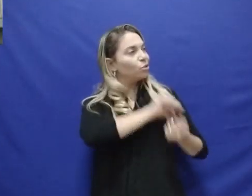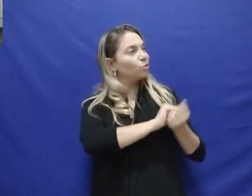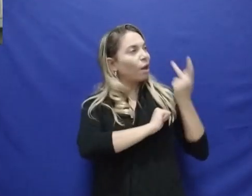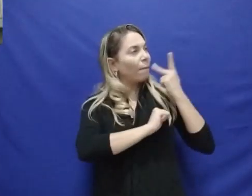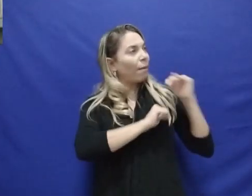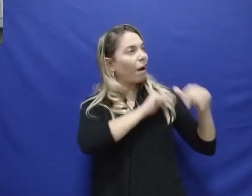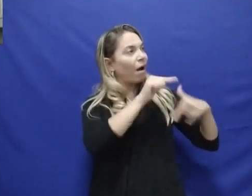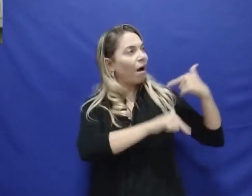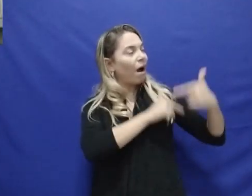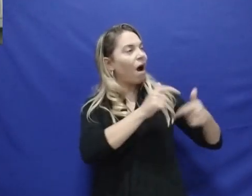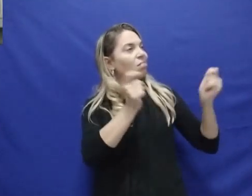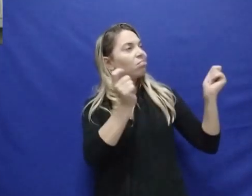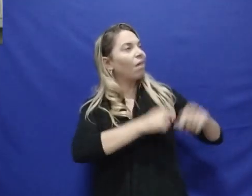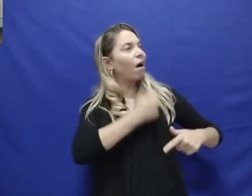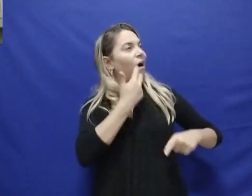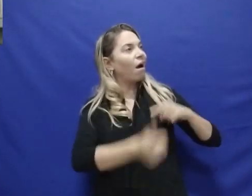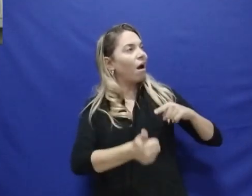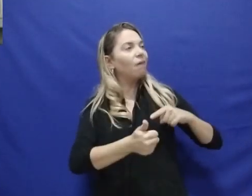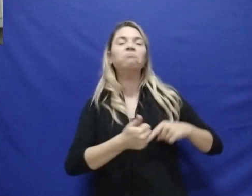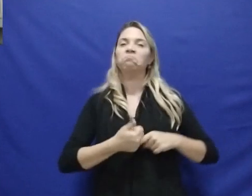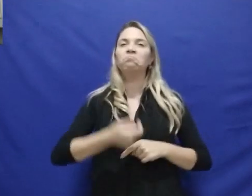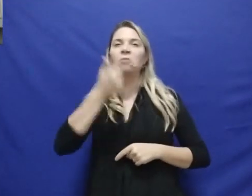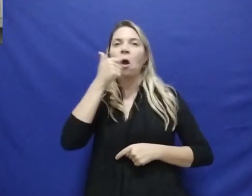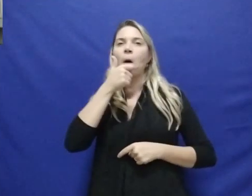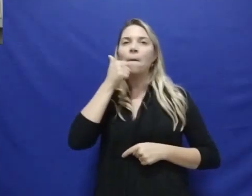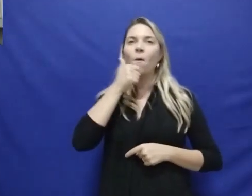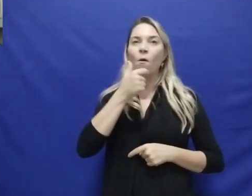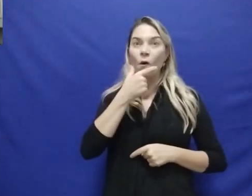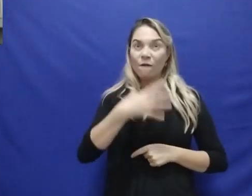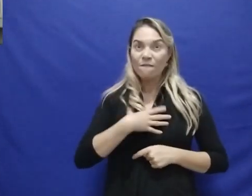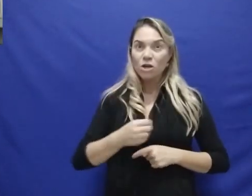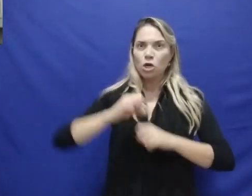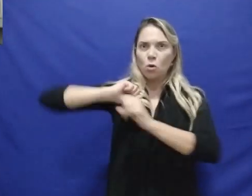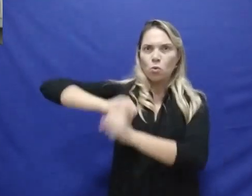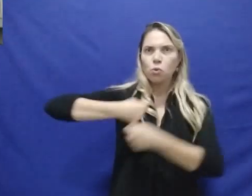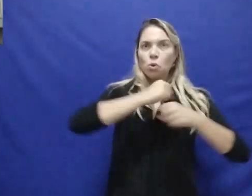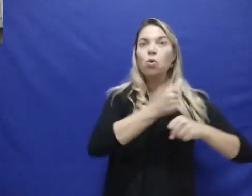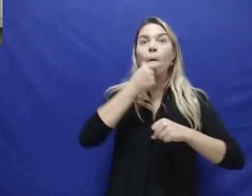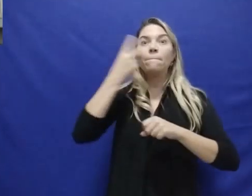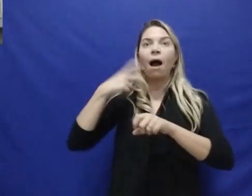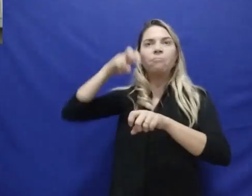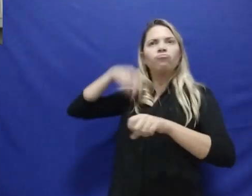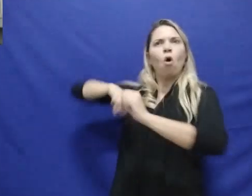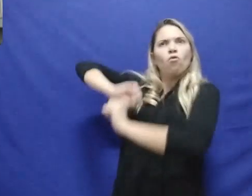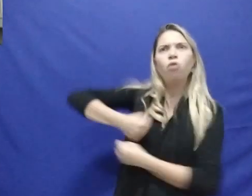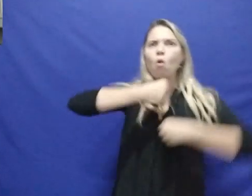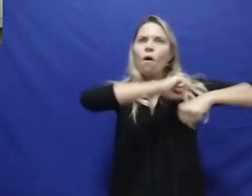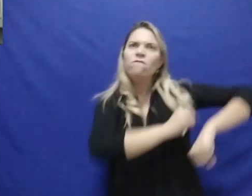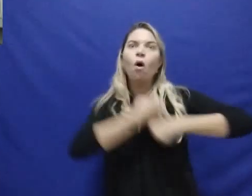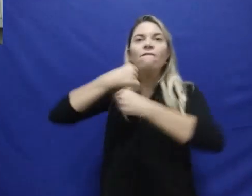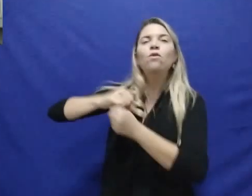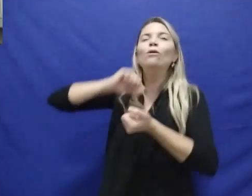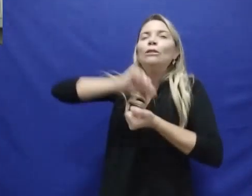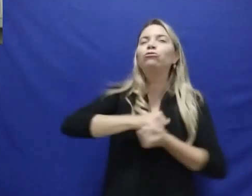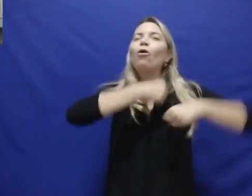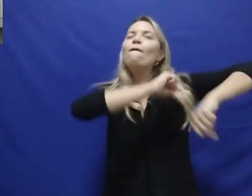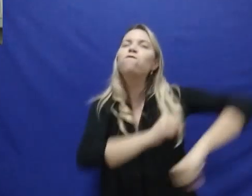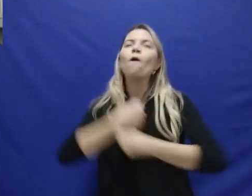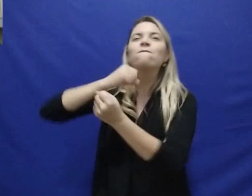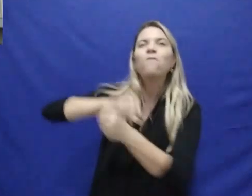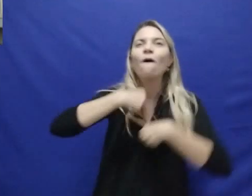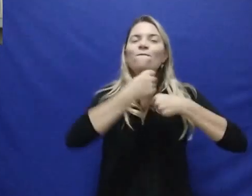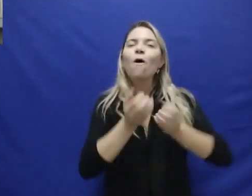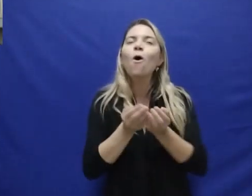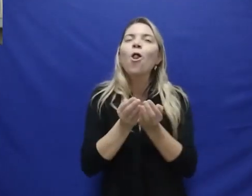grande sucesso na sua atividade. E já desesperado, ele estava exausto quando seu pai acordou e